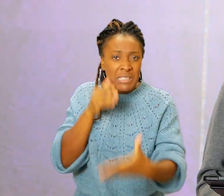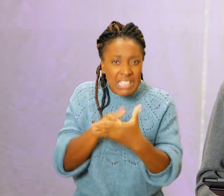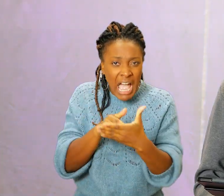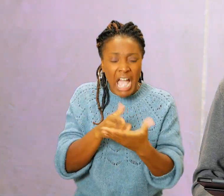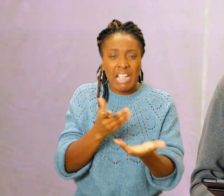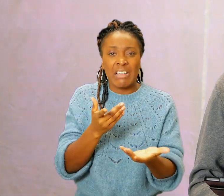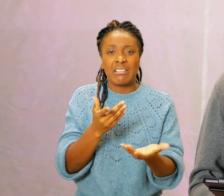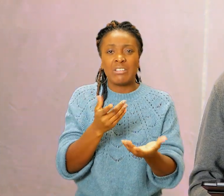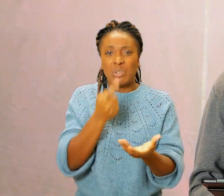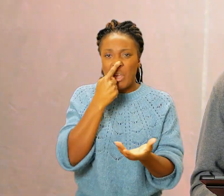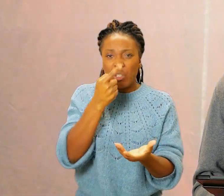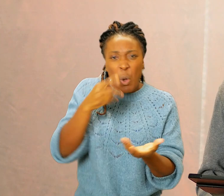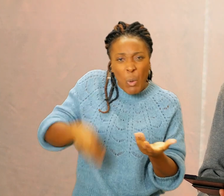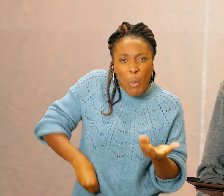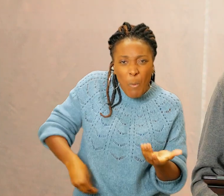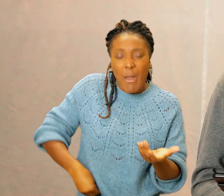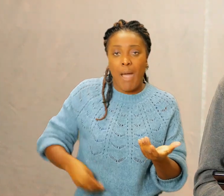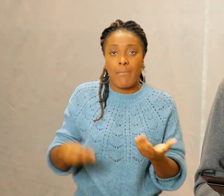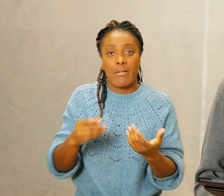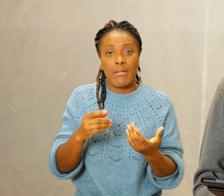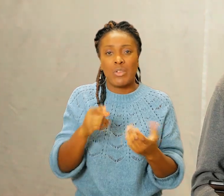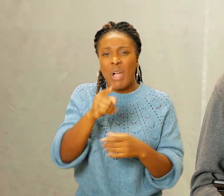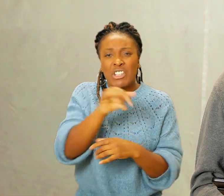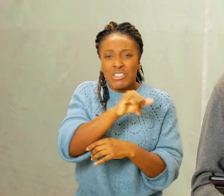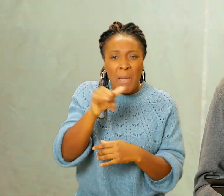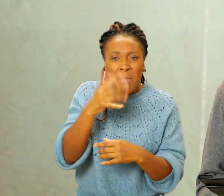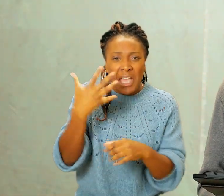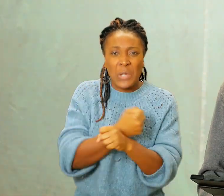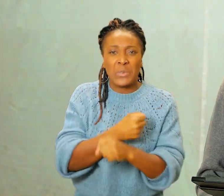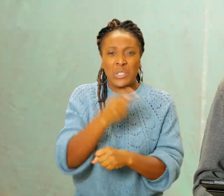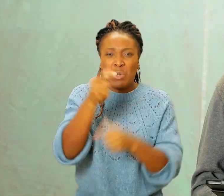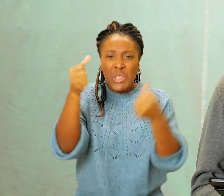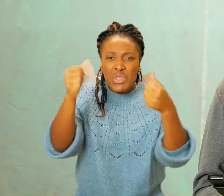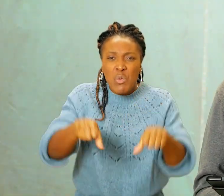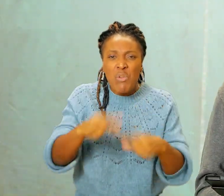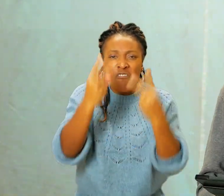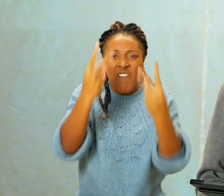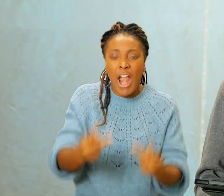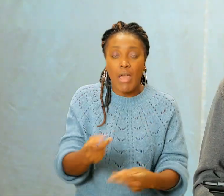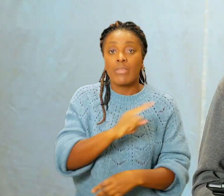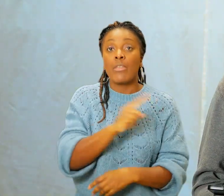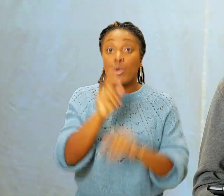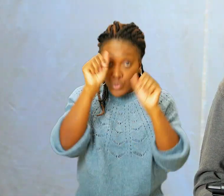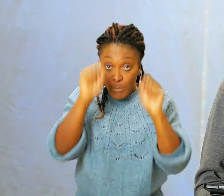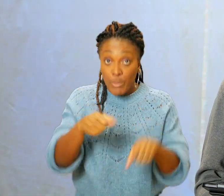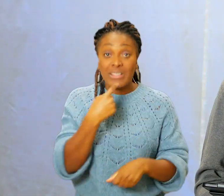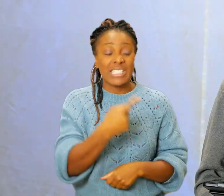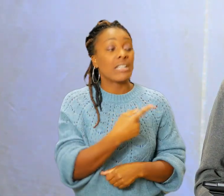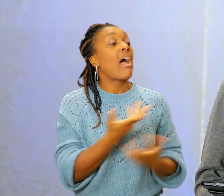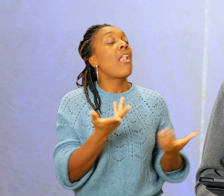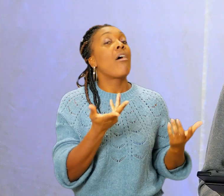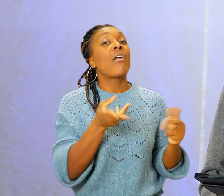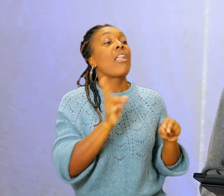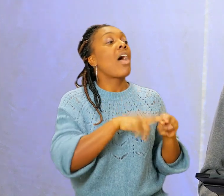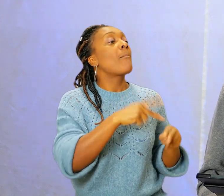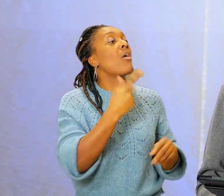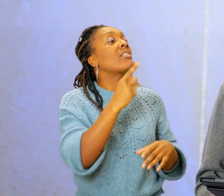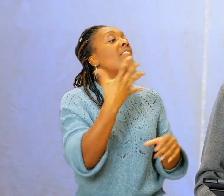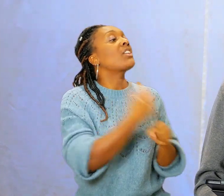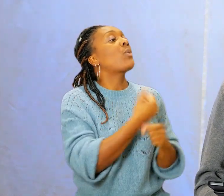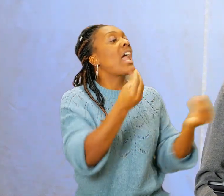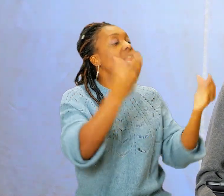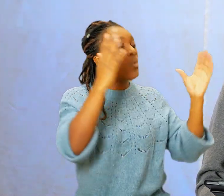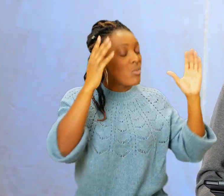course, dans ton chemin, et te dire mais non, tu vas jamais y arriver. Tu peux déclarer aujourd'hui, ô mort, où est ta victoire? Jésus-Christ